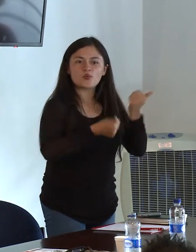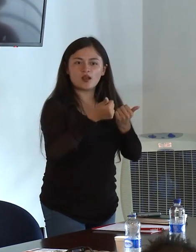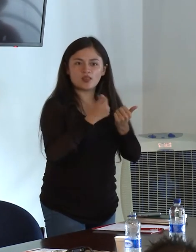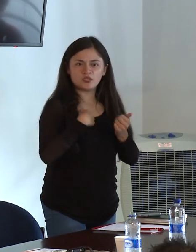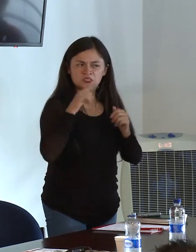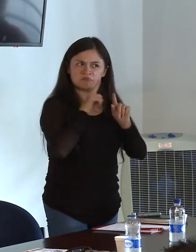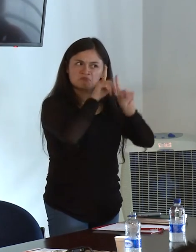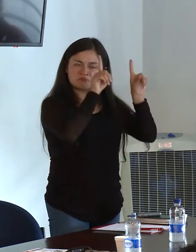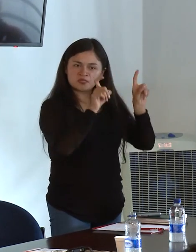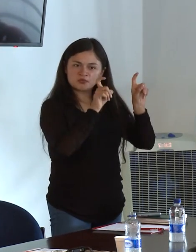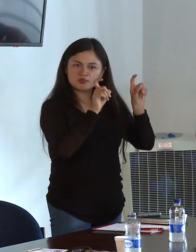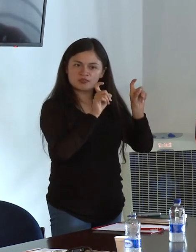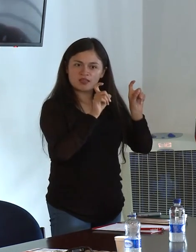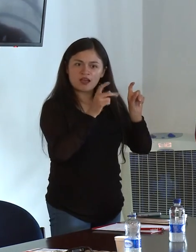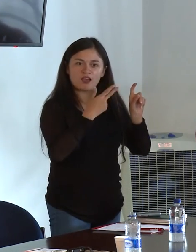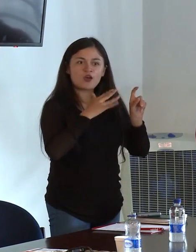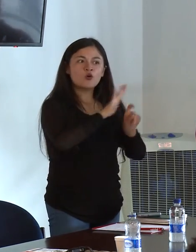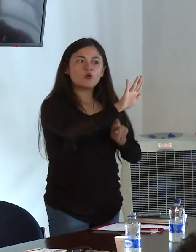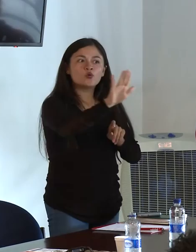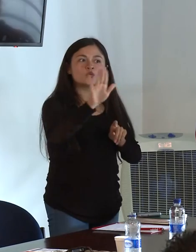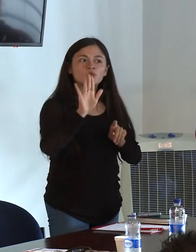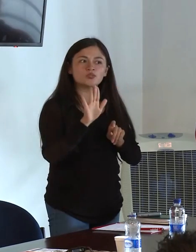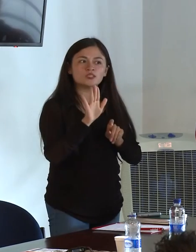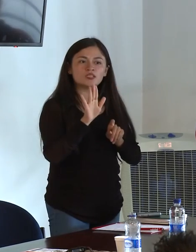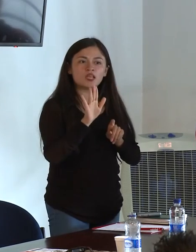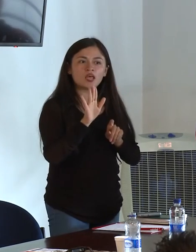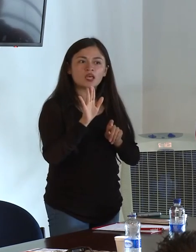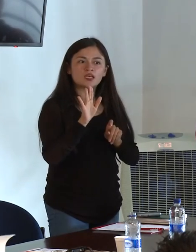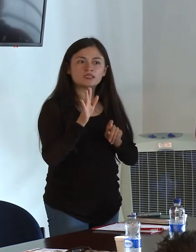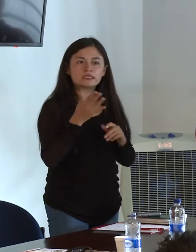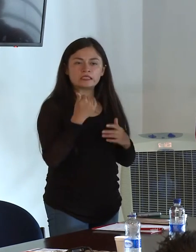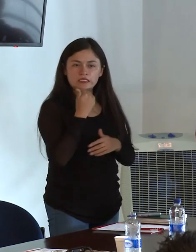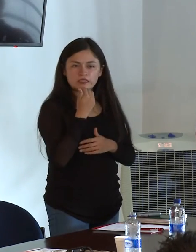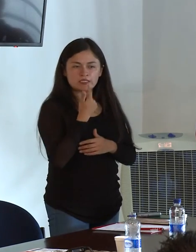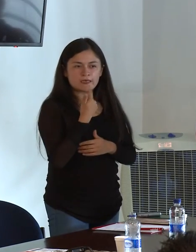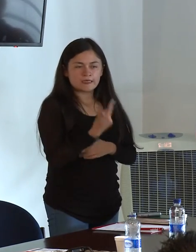lo que nosotros estamos... es decir,